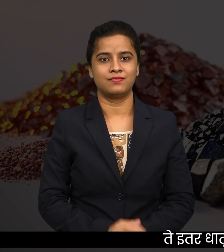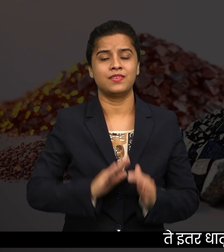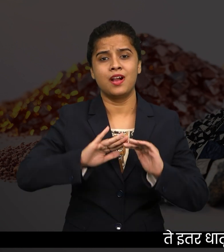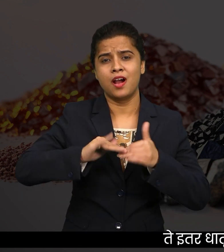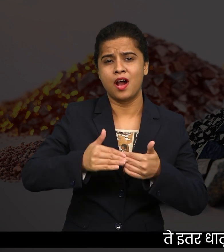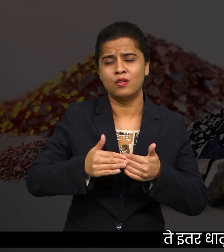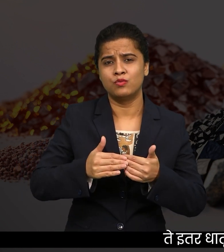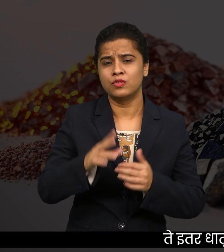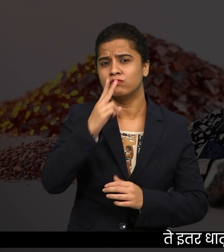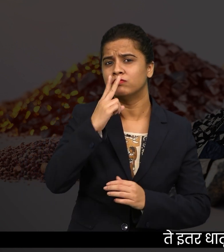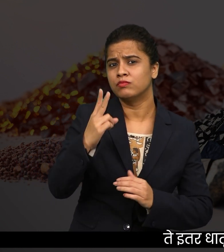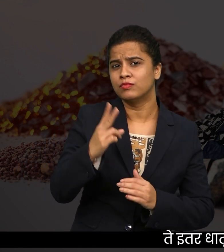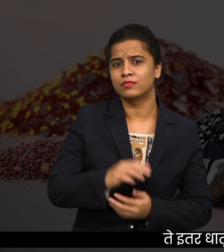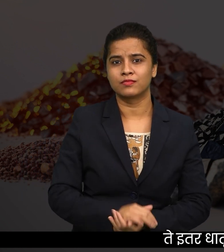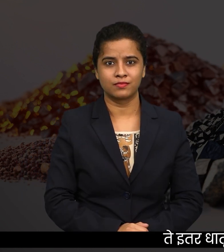इत्यादी.